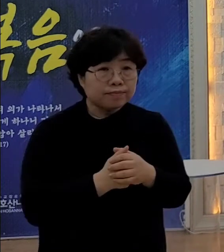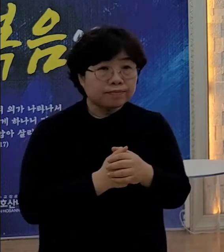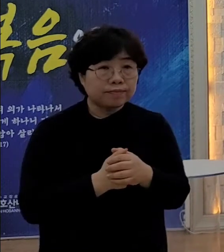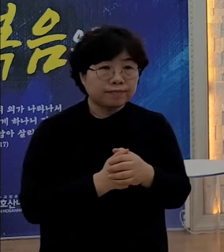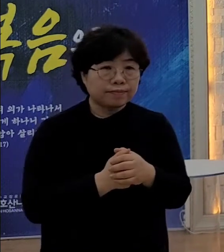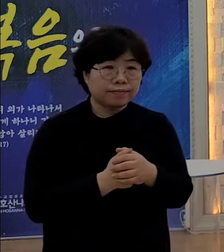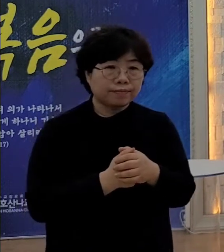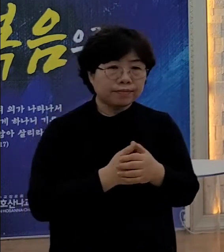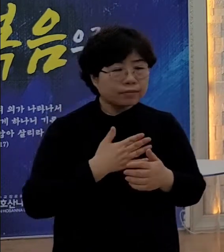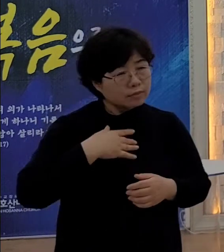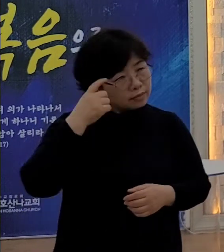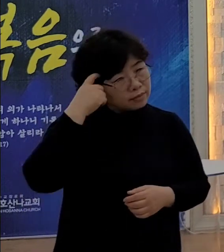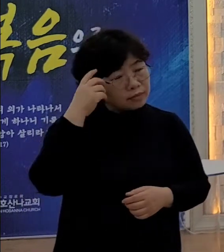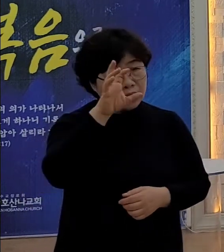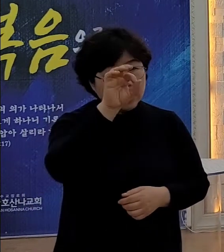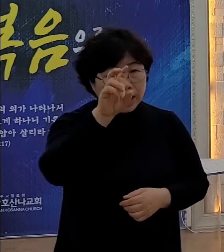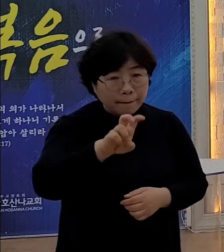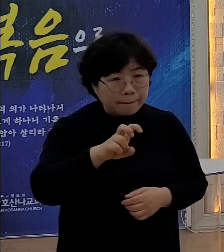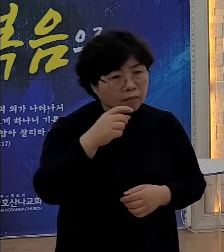선생님은